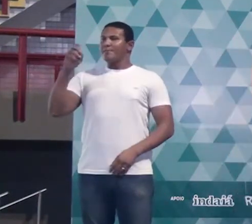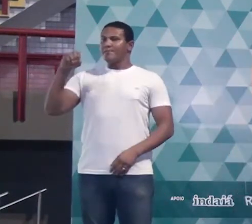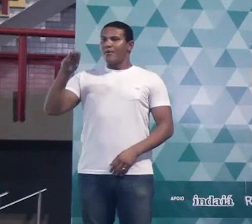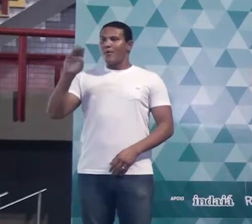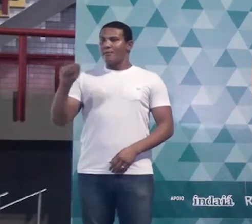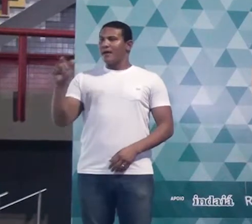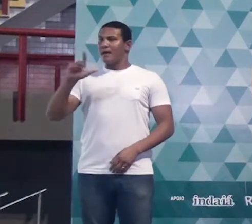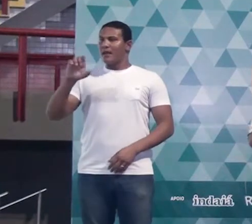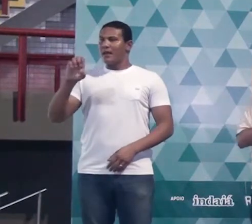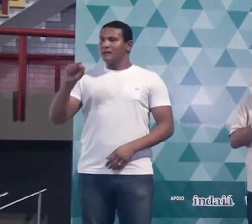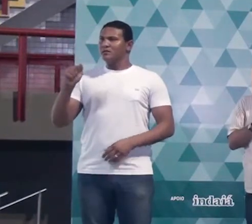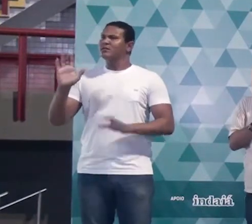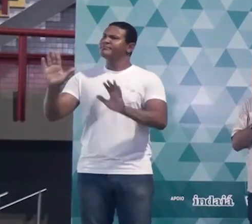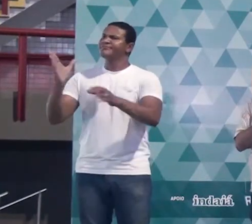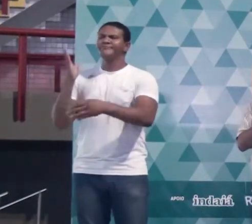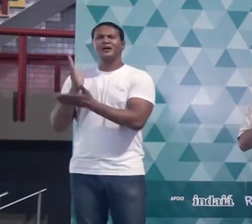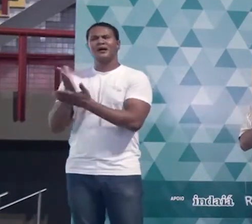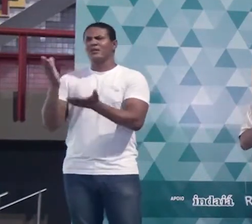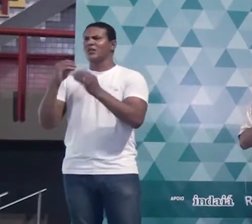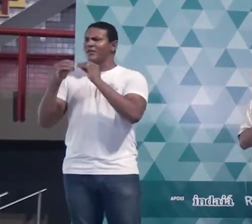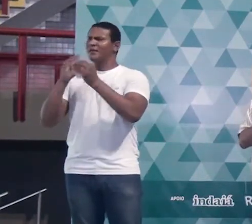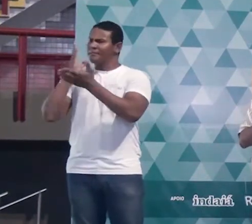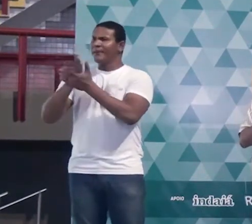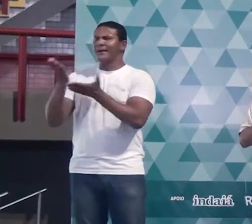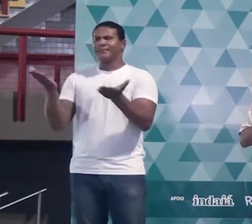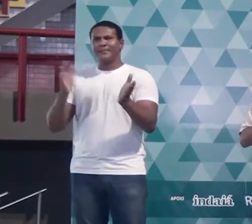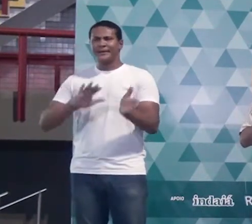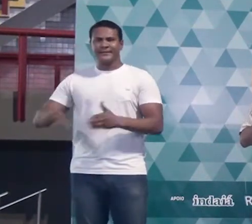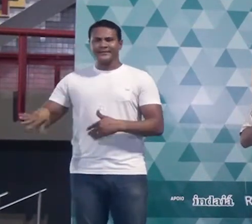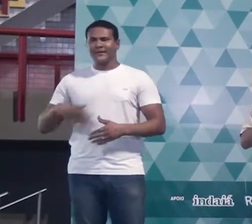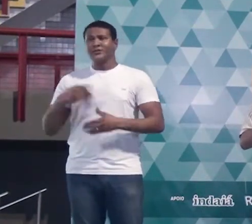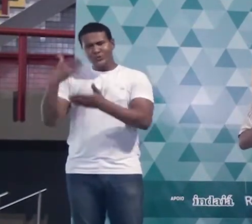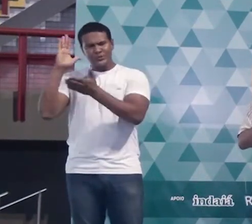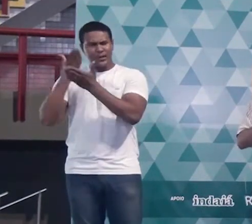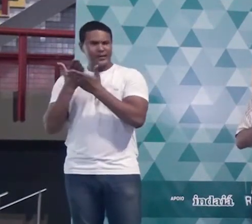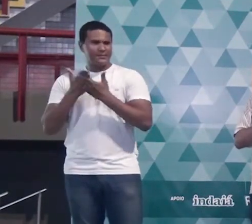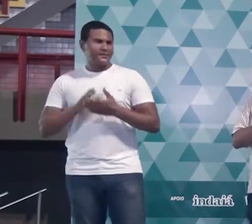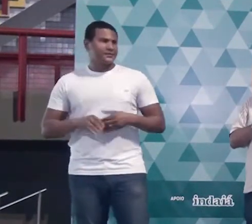novela. Vai estudar, vá. Tá bom?